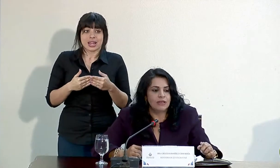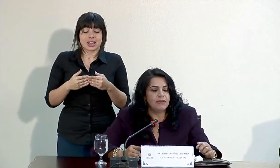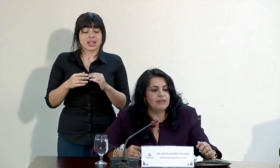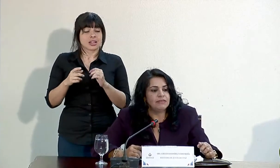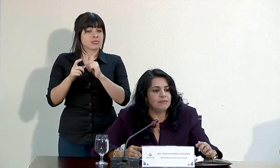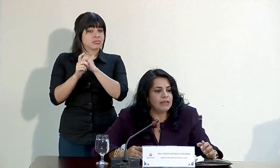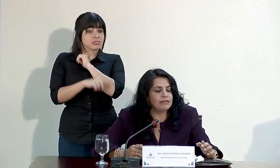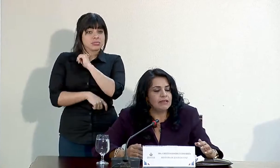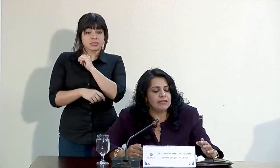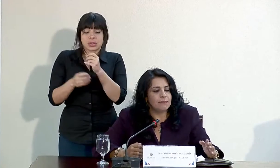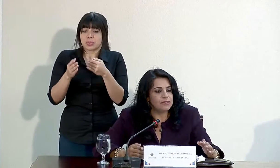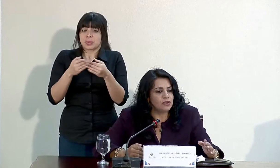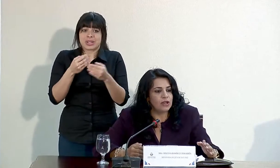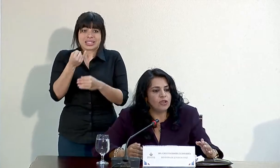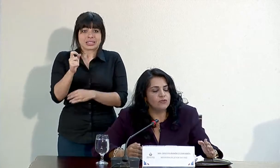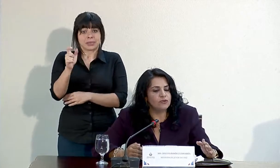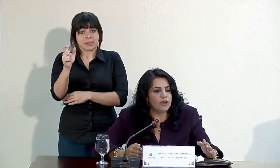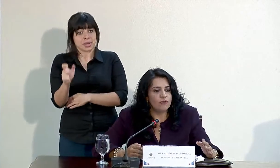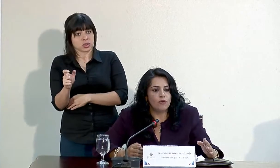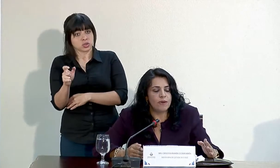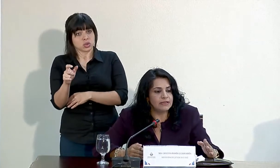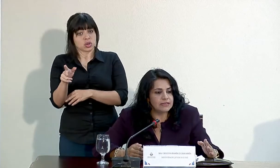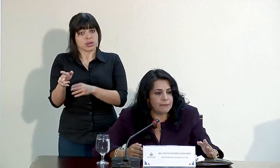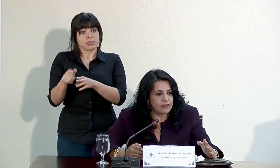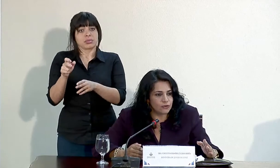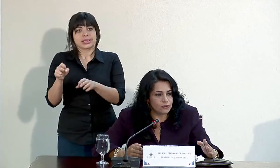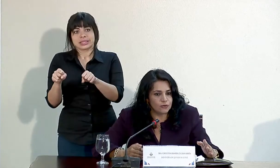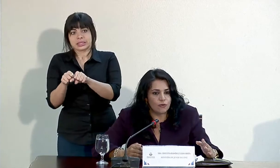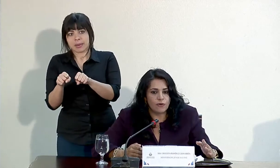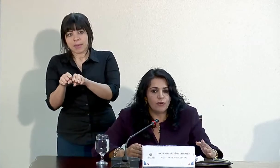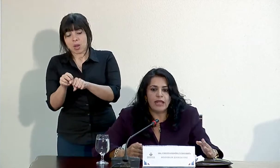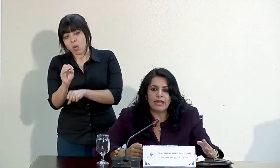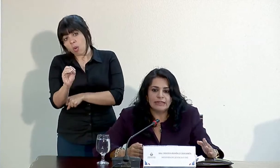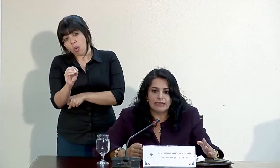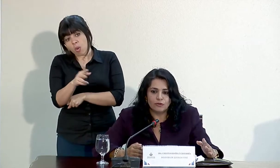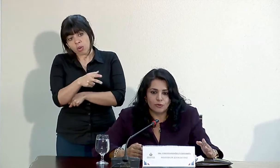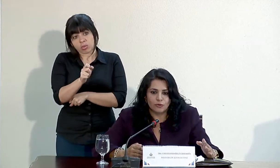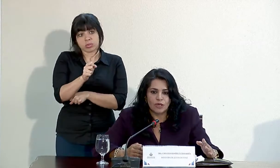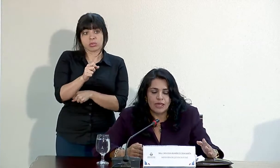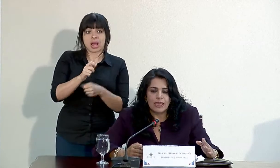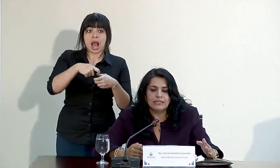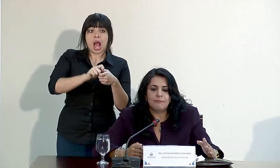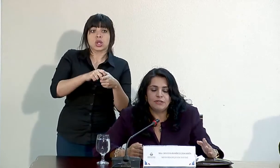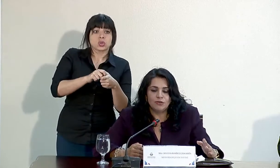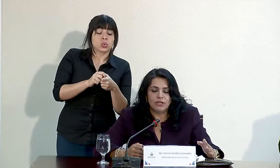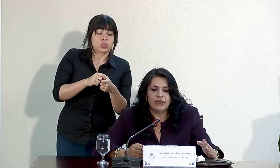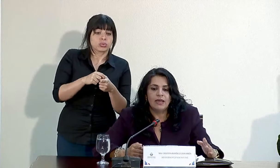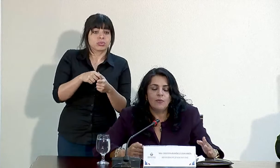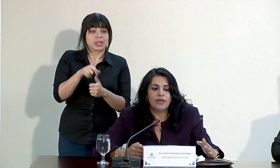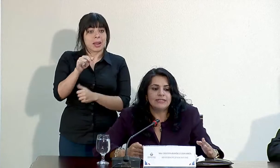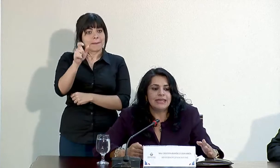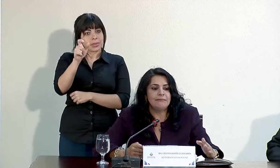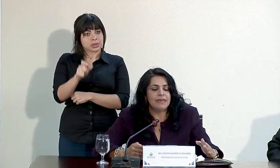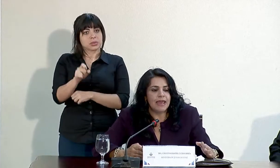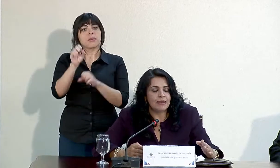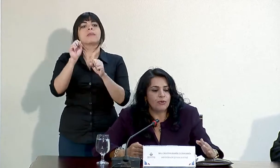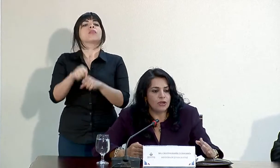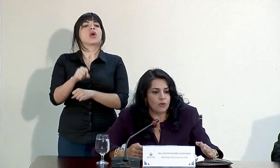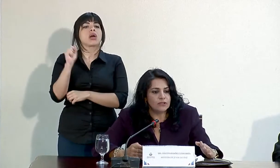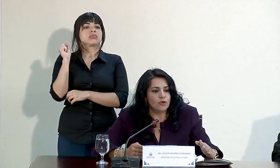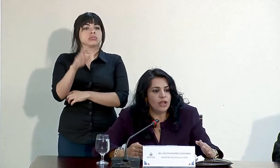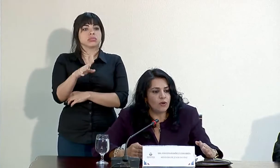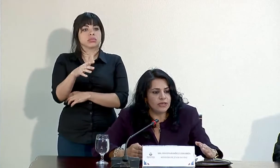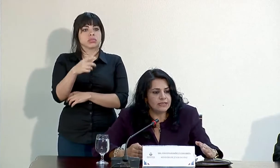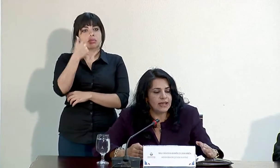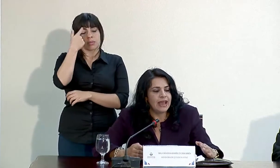ilícito, independientemente de si la persona lo que sustrajo fue un par de zapatos o fue una lata de atún, esa persona puede ser enviada por